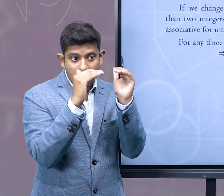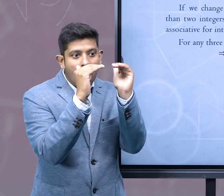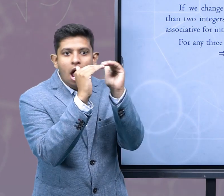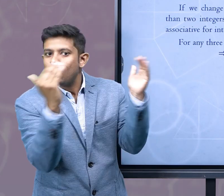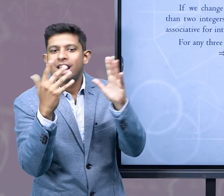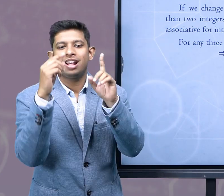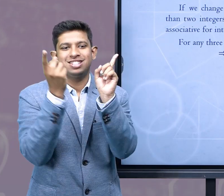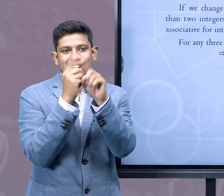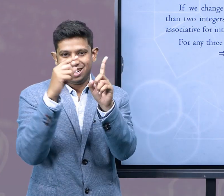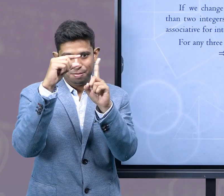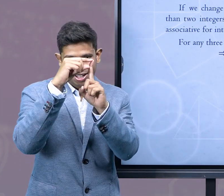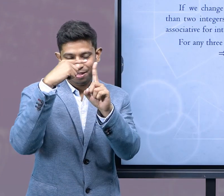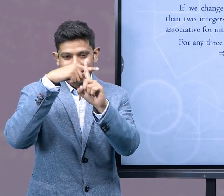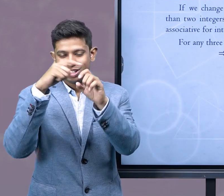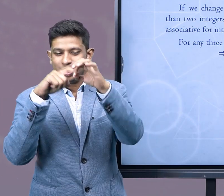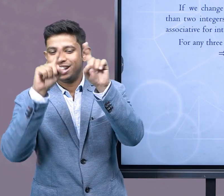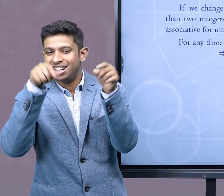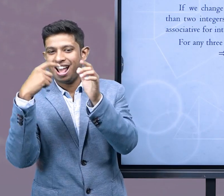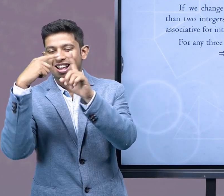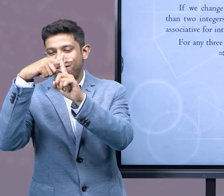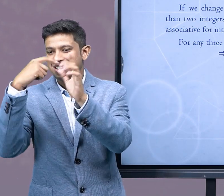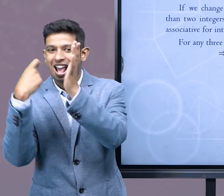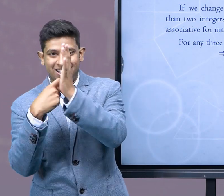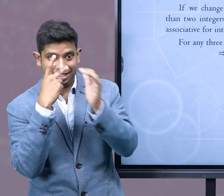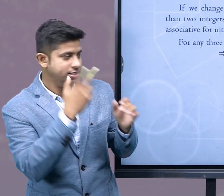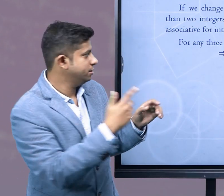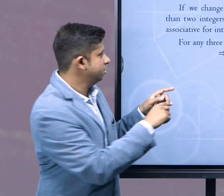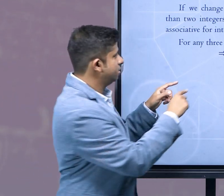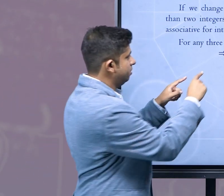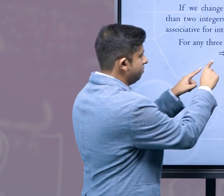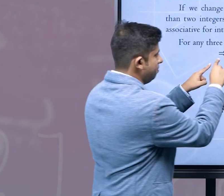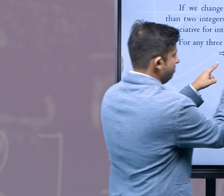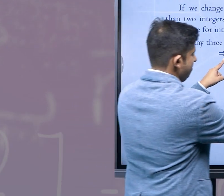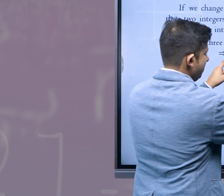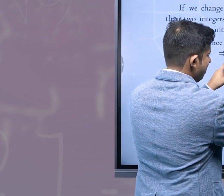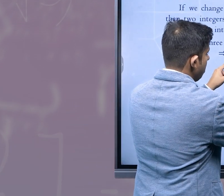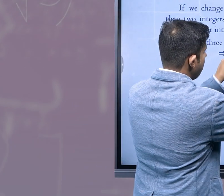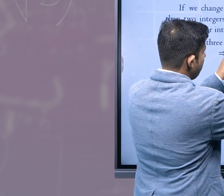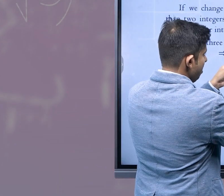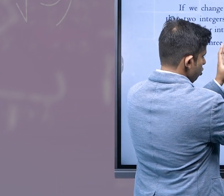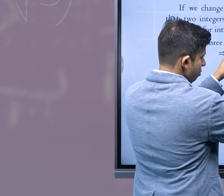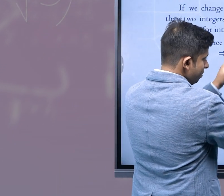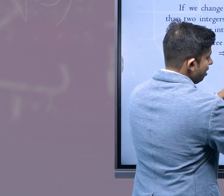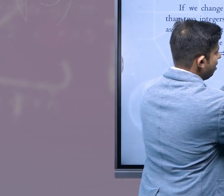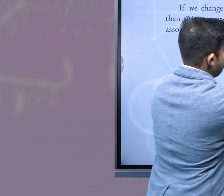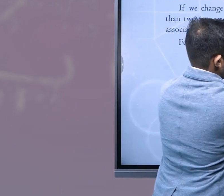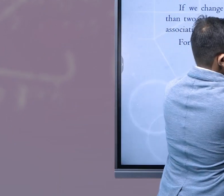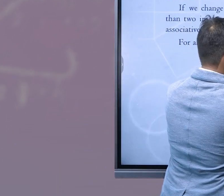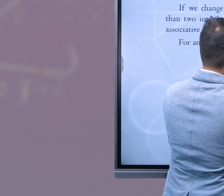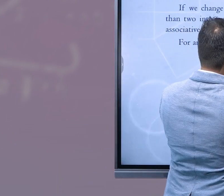q और r के लिए p plus q plus r in brackets is equals to p plus q in brackets